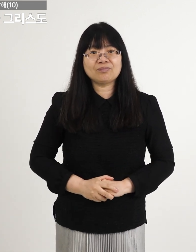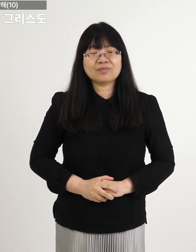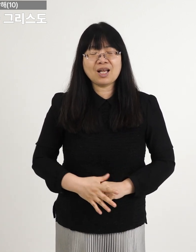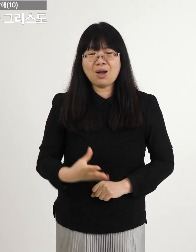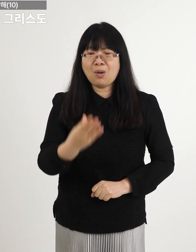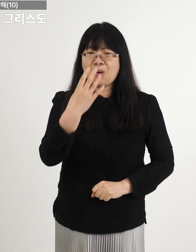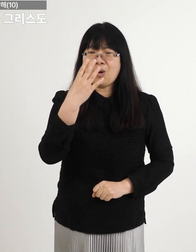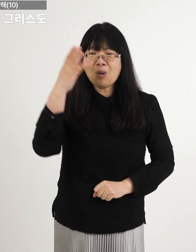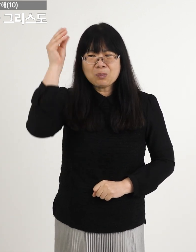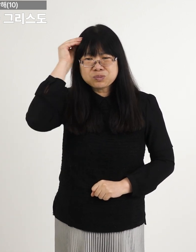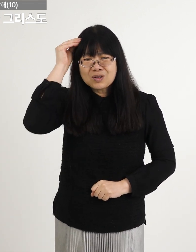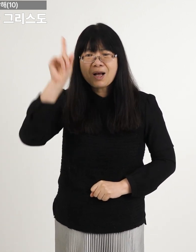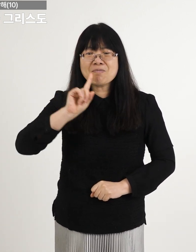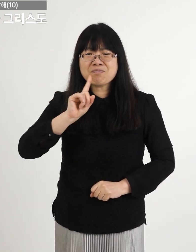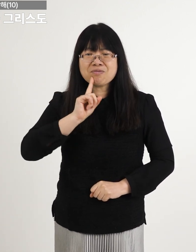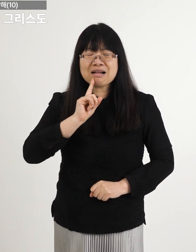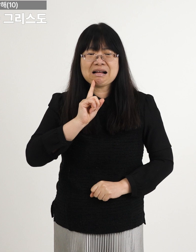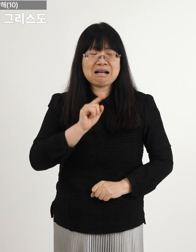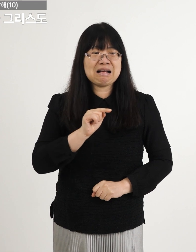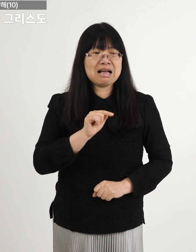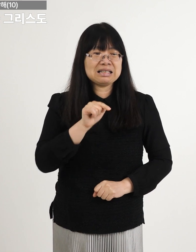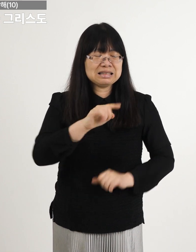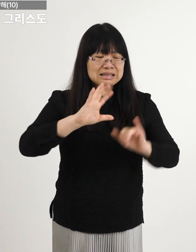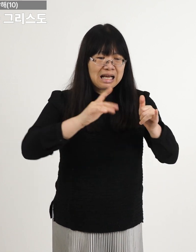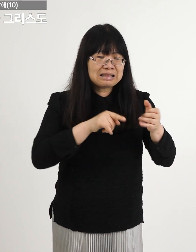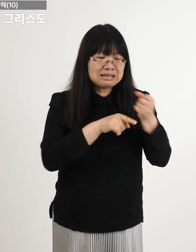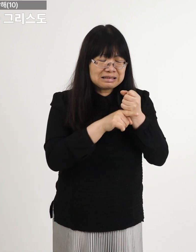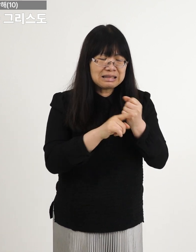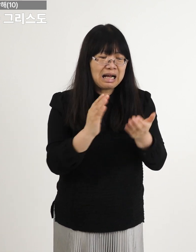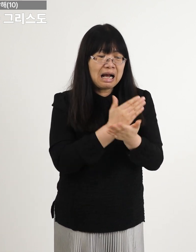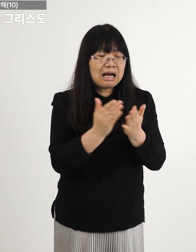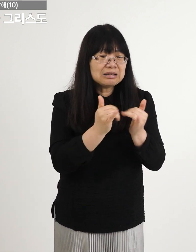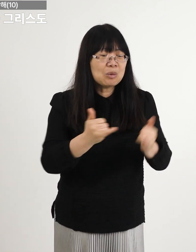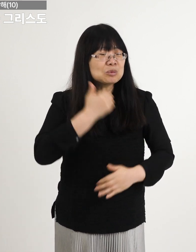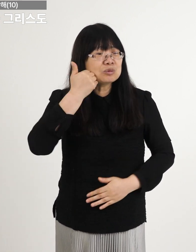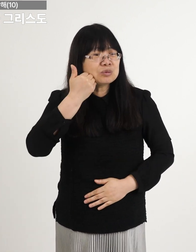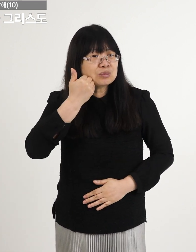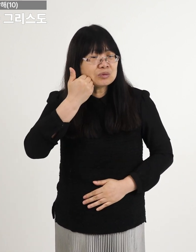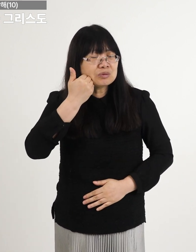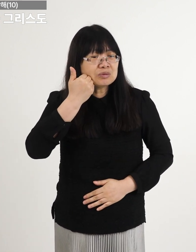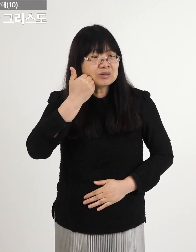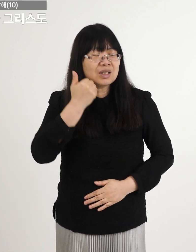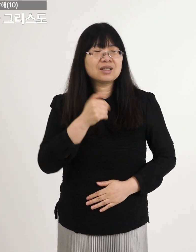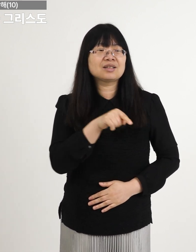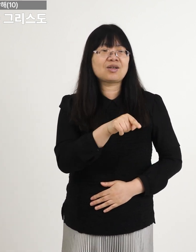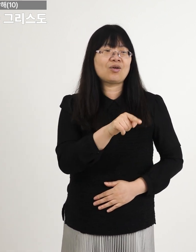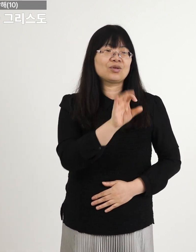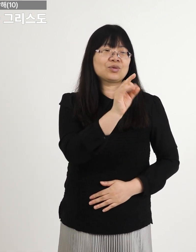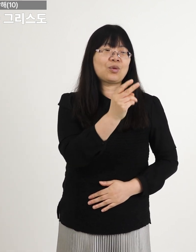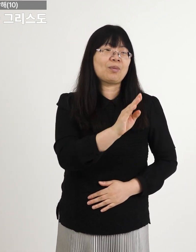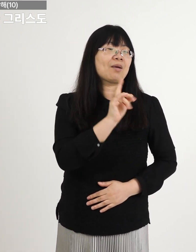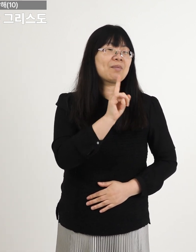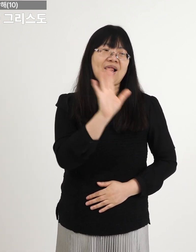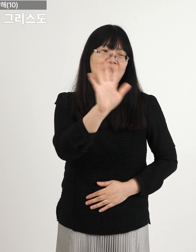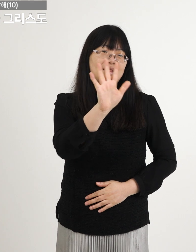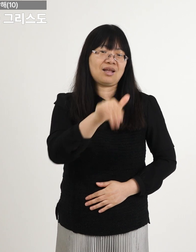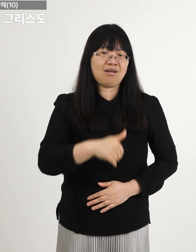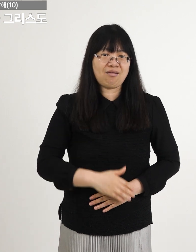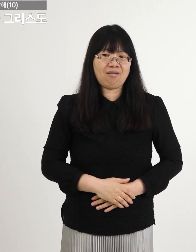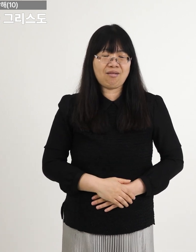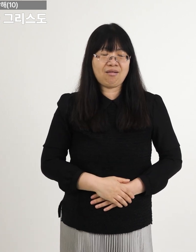무지한 말로 이치를 가리는 자가 누구니까? 이거 욥이 한 말이지만 사실 욥의 얘기가 아니에요. 이